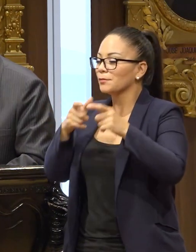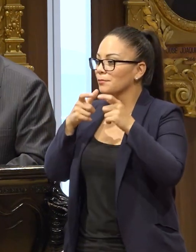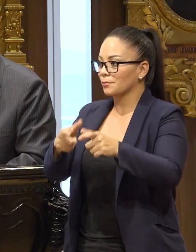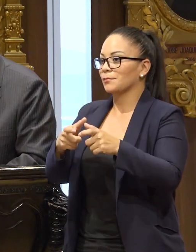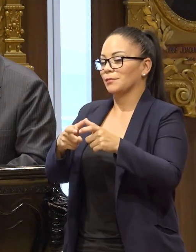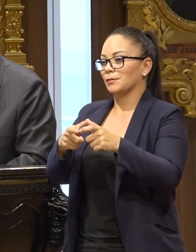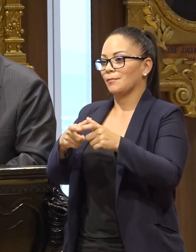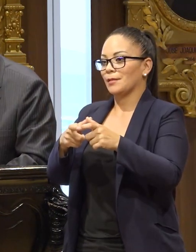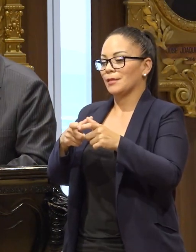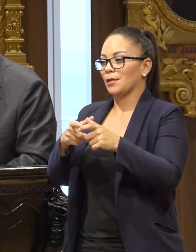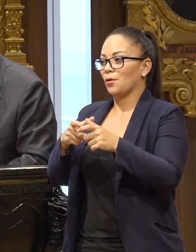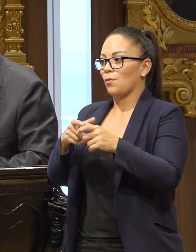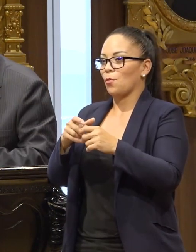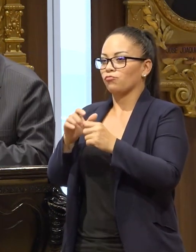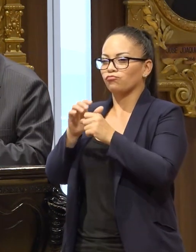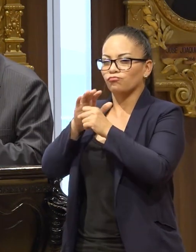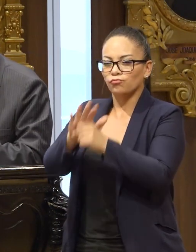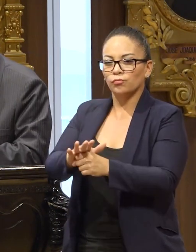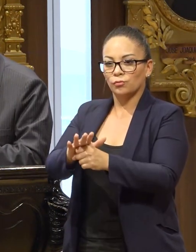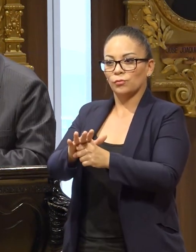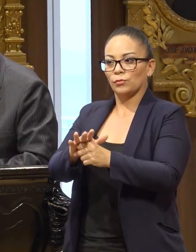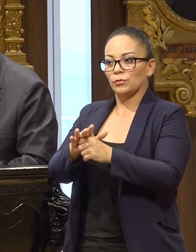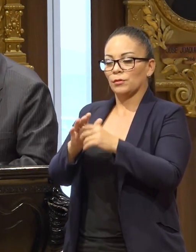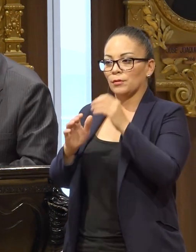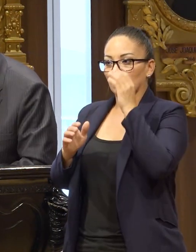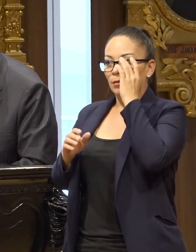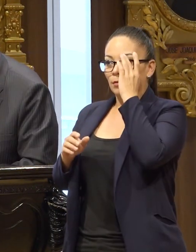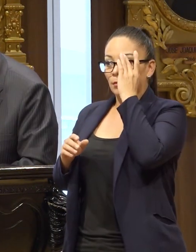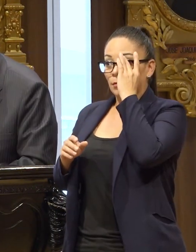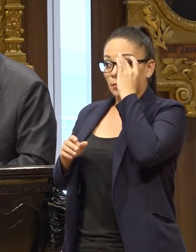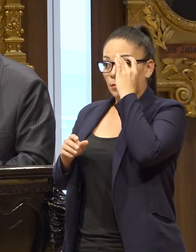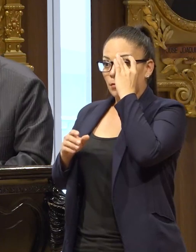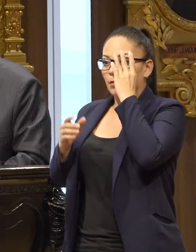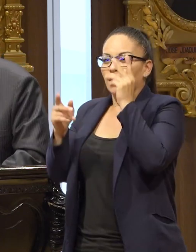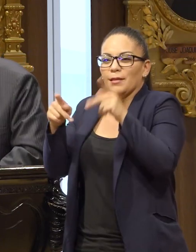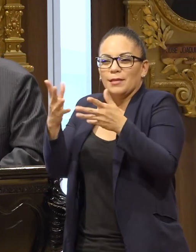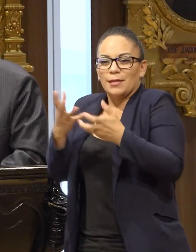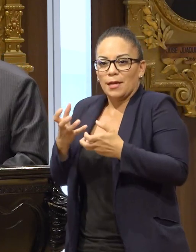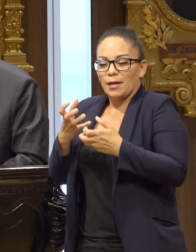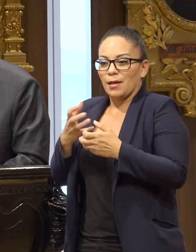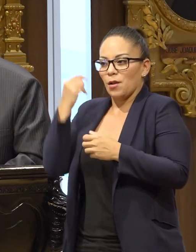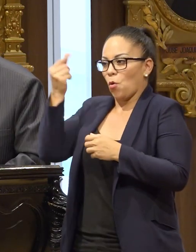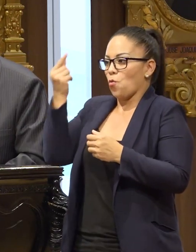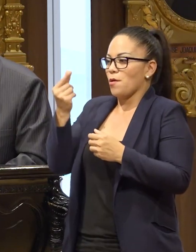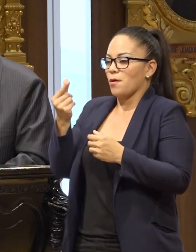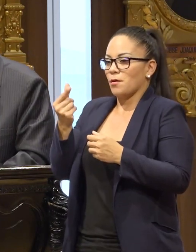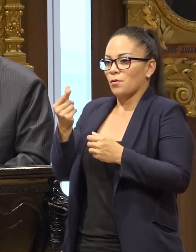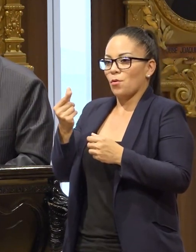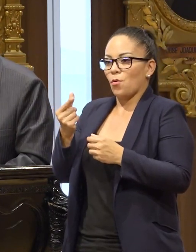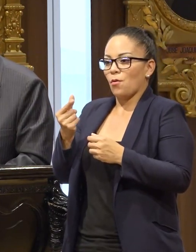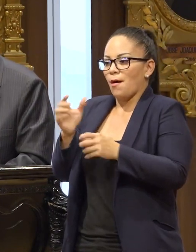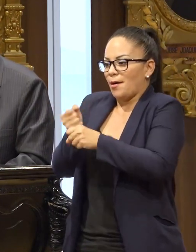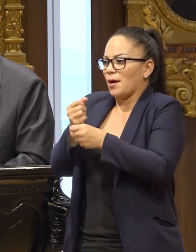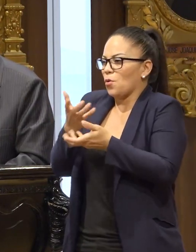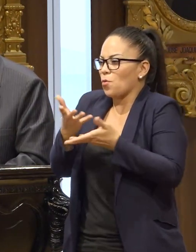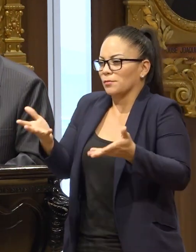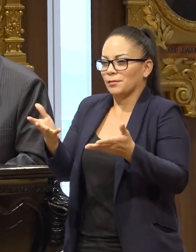excesivamente represiva, que pretende que el Estado actúe sin misericordia por los crímenes